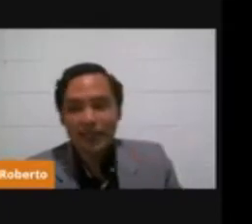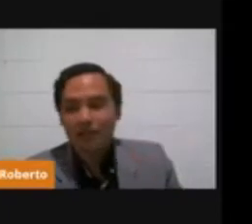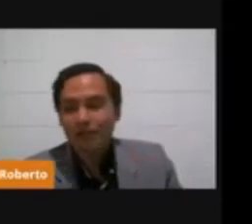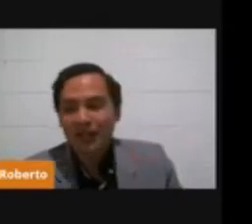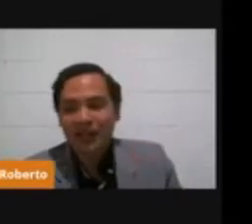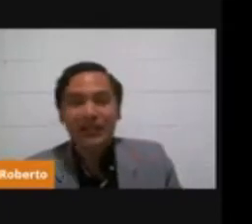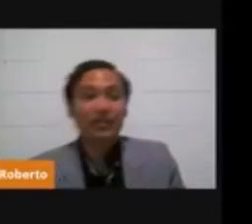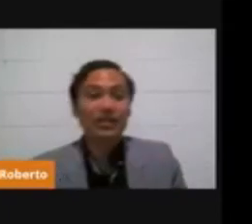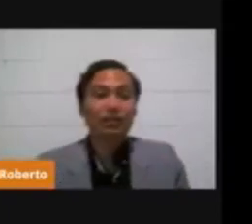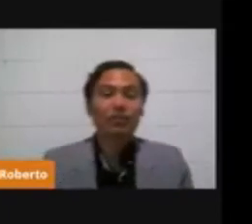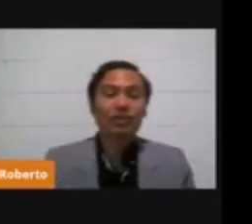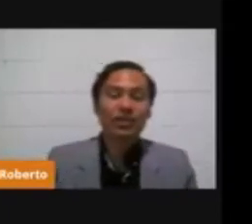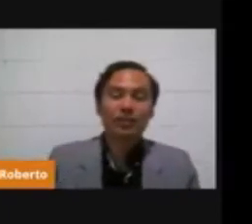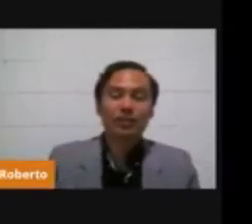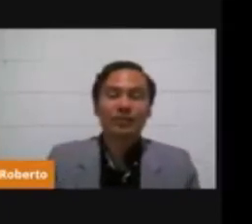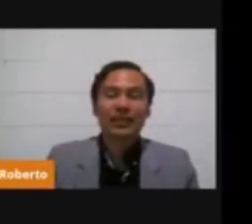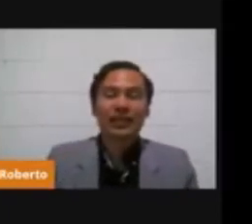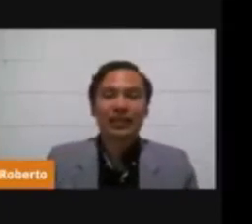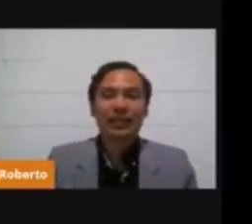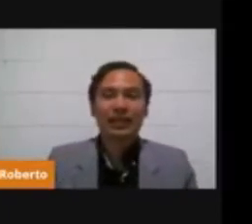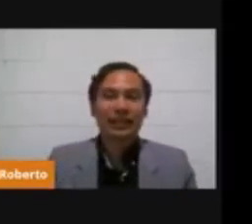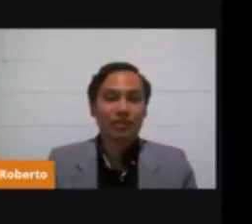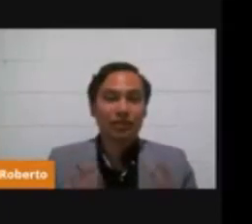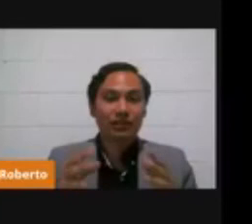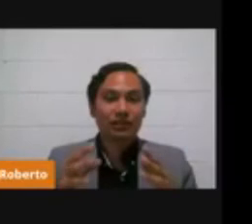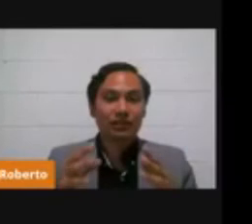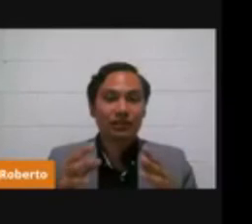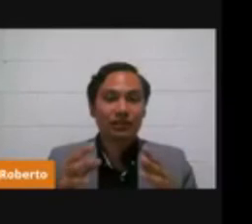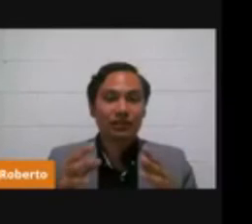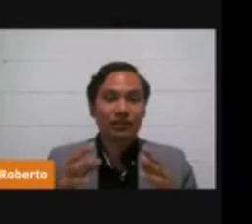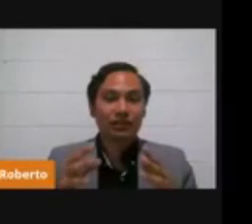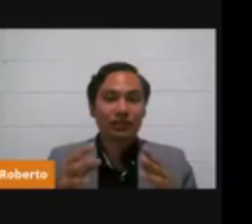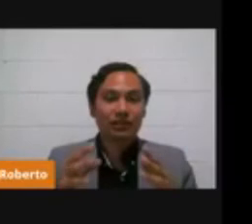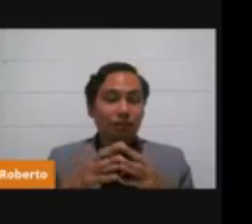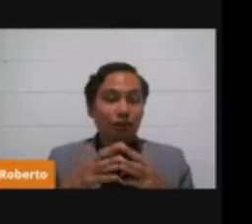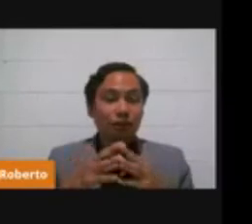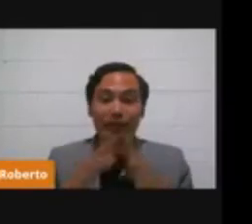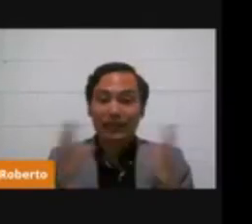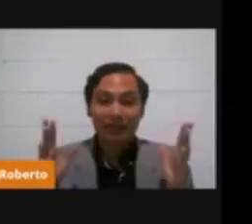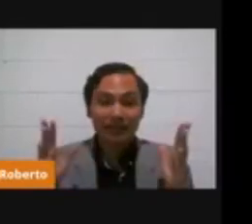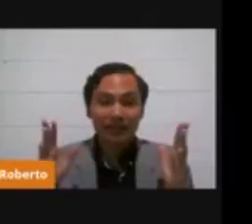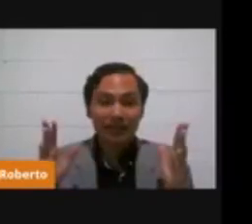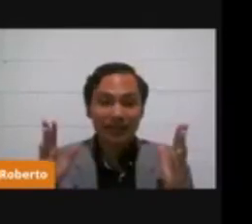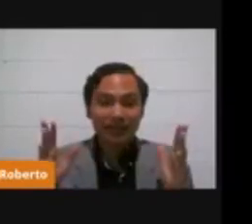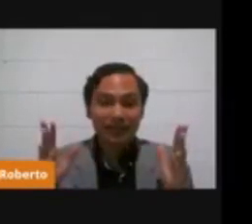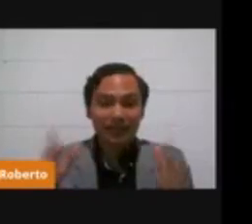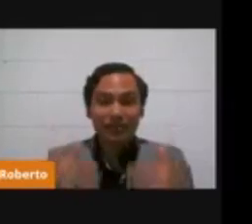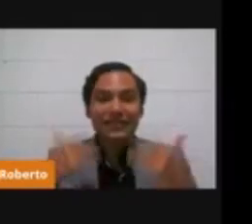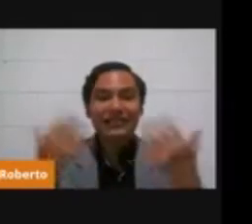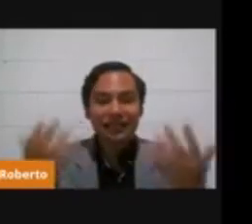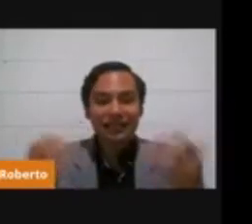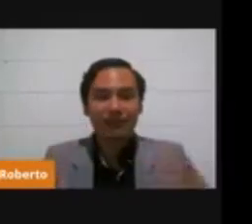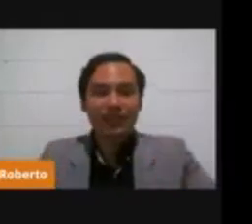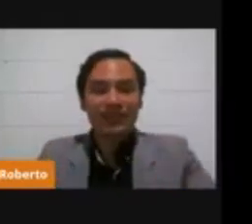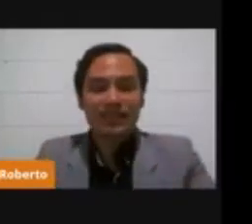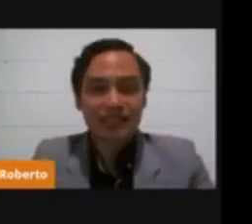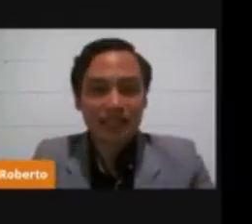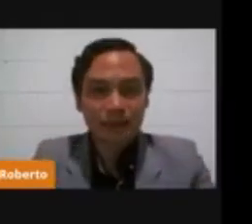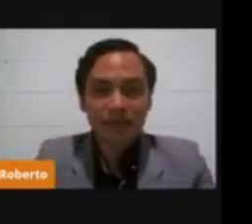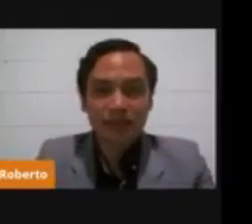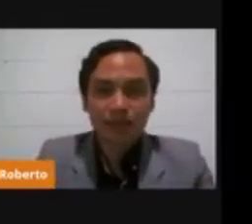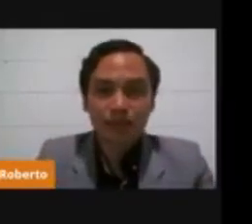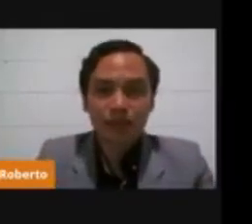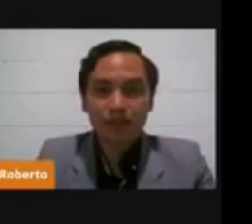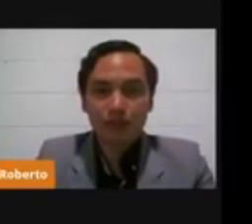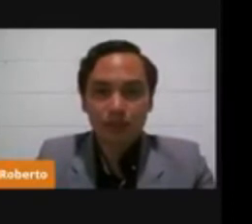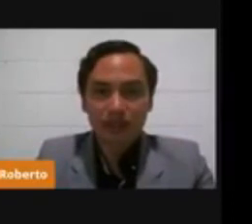esencial. Y entonces, cuando hemos dicho que las personas, nosotros los seres humanos somos completamente diferentes, entonces las